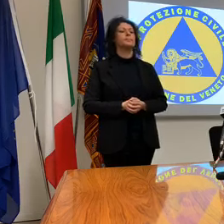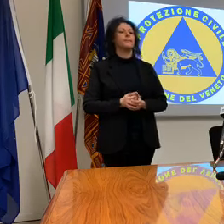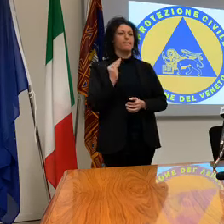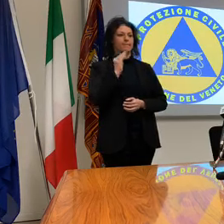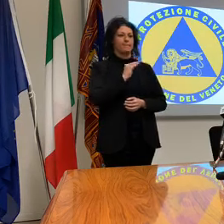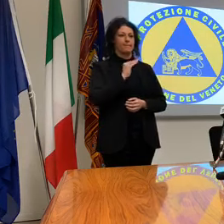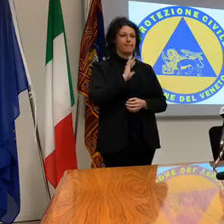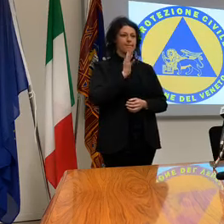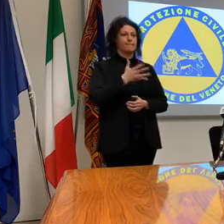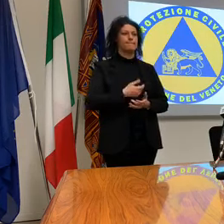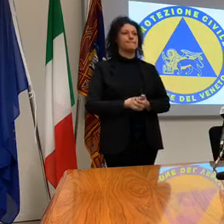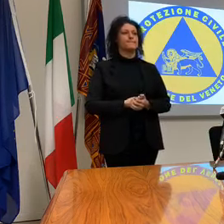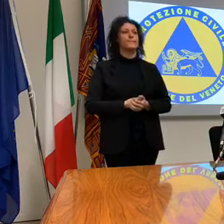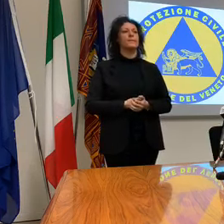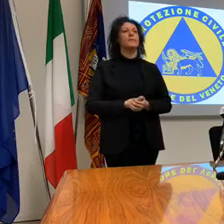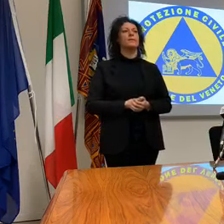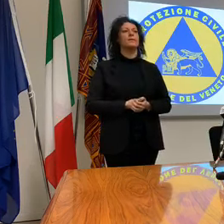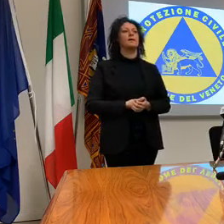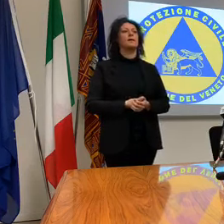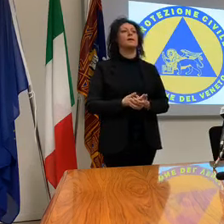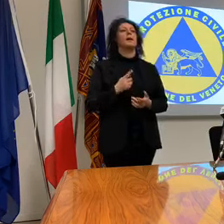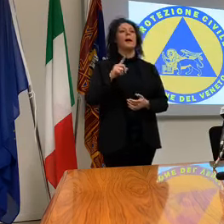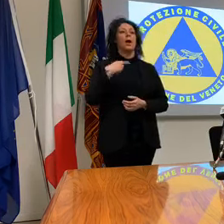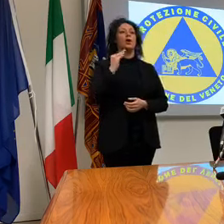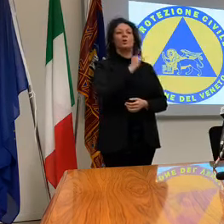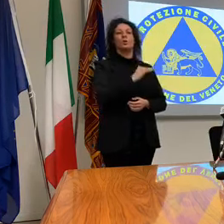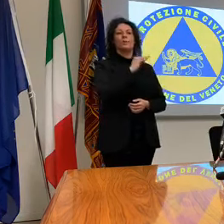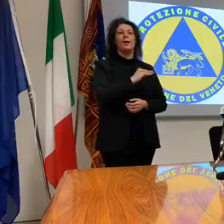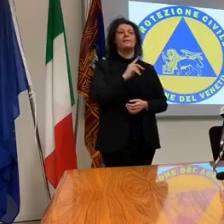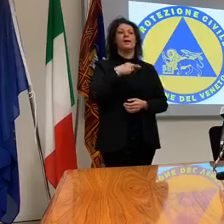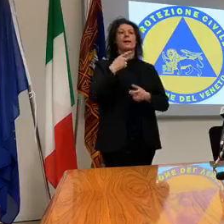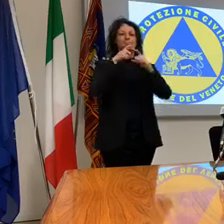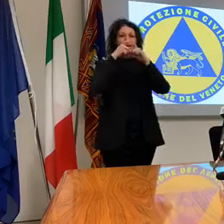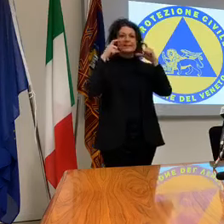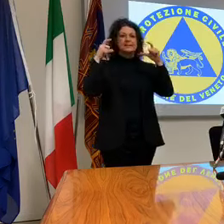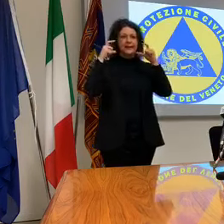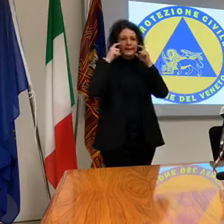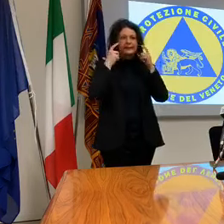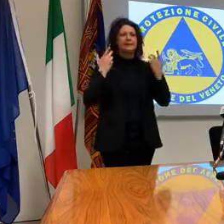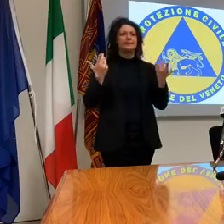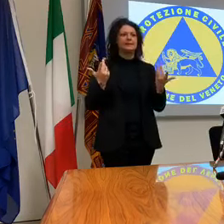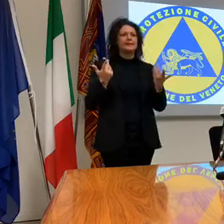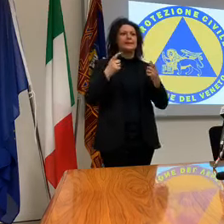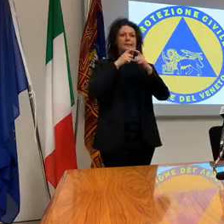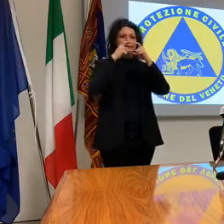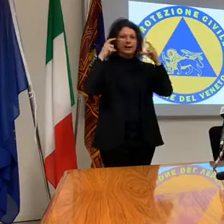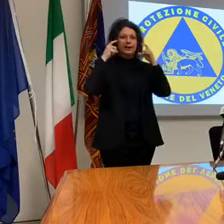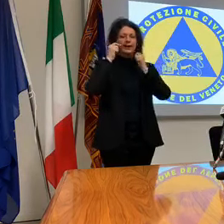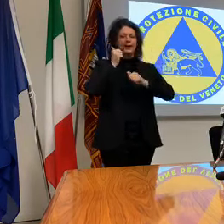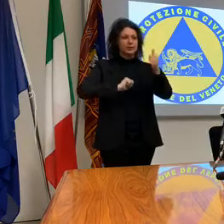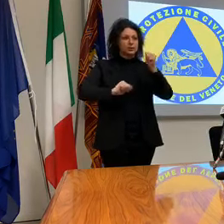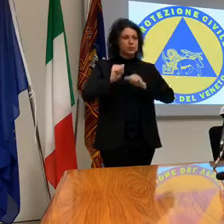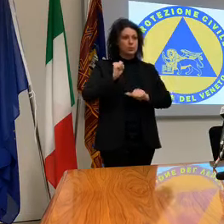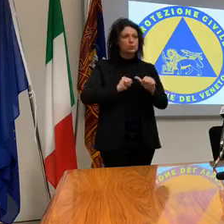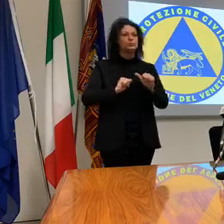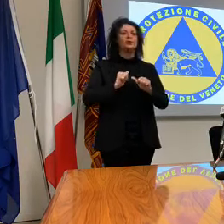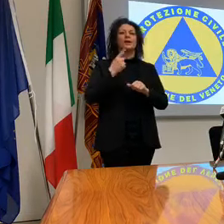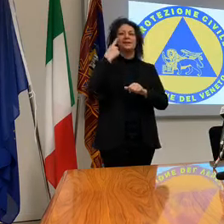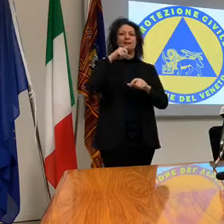i telespettatori ci chiedono ancora una volta delle mascherine, se presenta. Quelle chirurgiche come quelle di grafica vendita sono